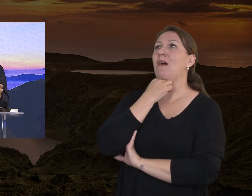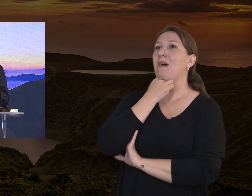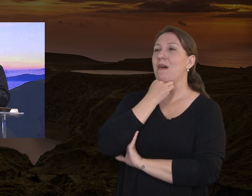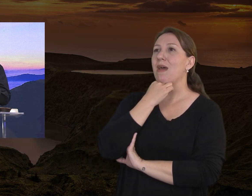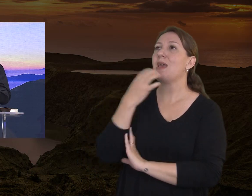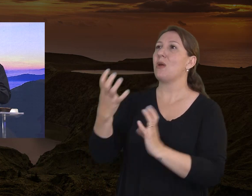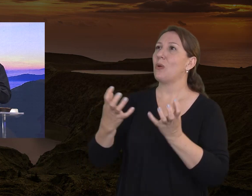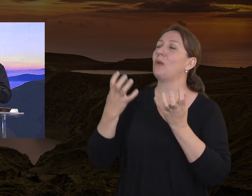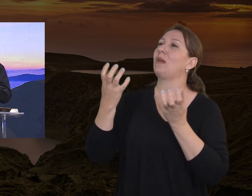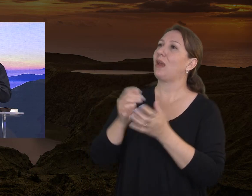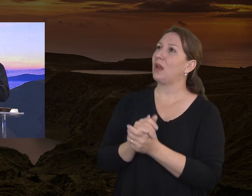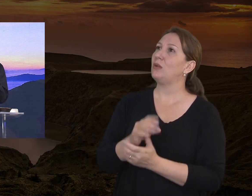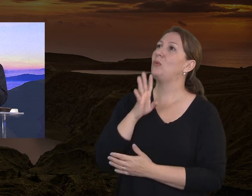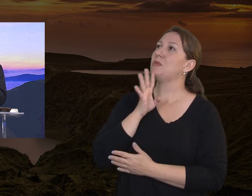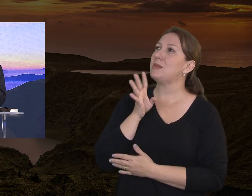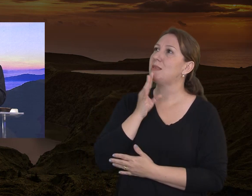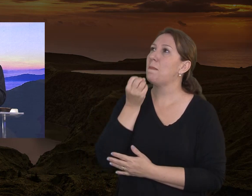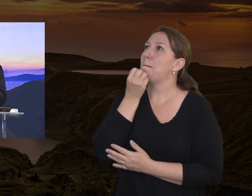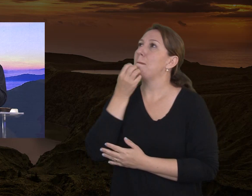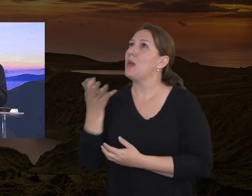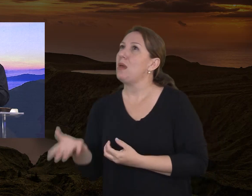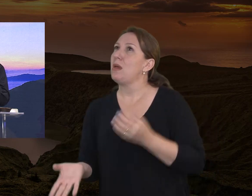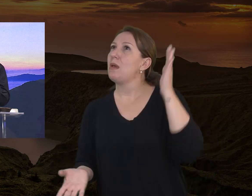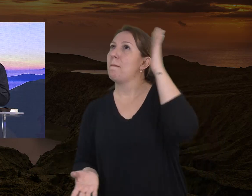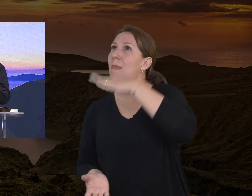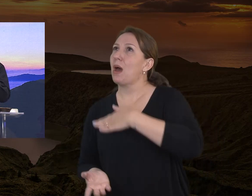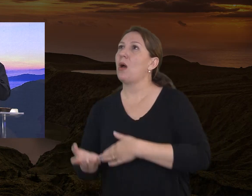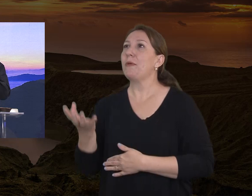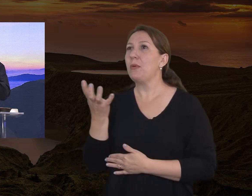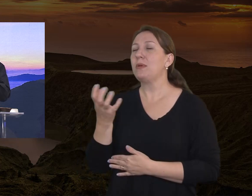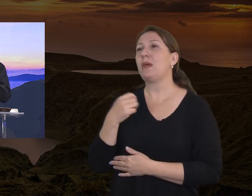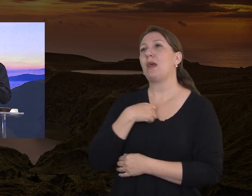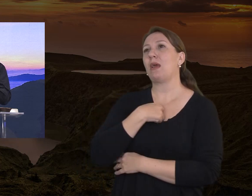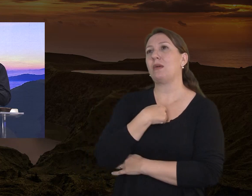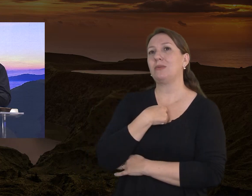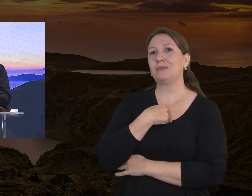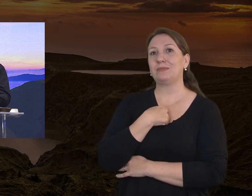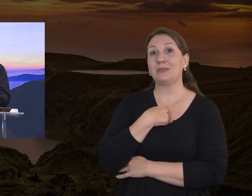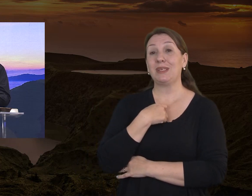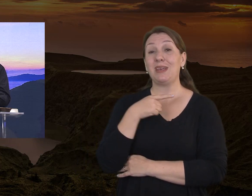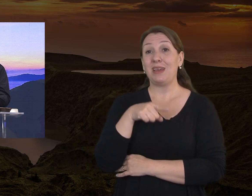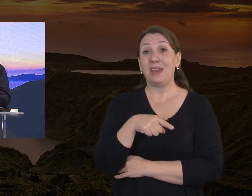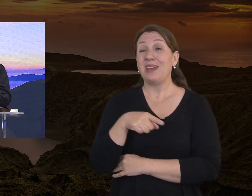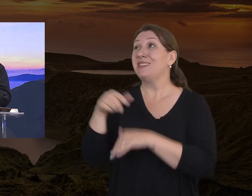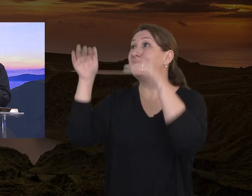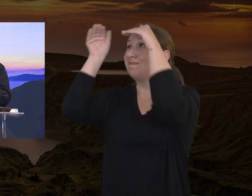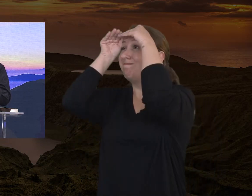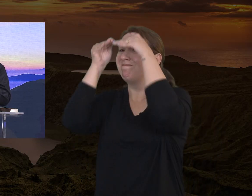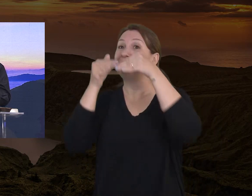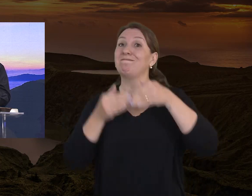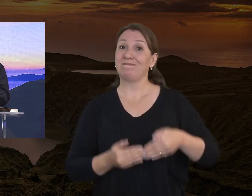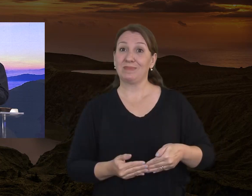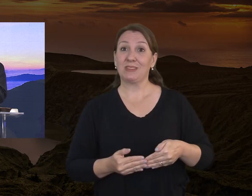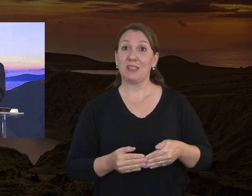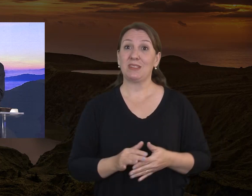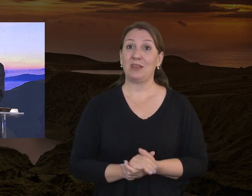mal. E ao comer desse fruto, ao desobedecer contra a palavra de Deus, e ela também deu para o seu